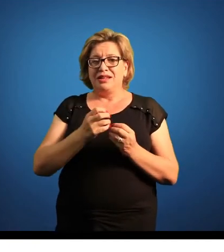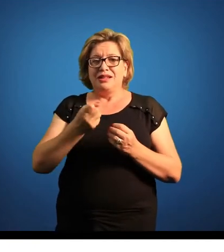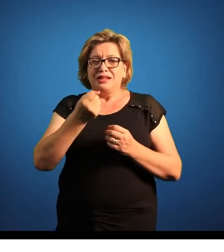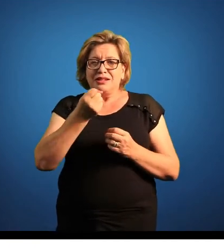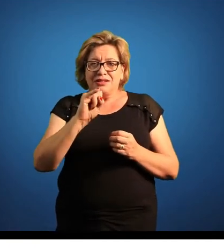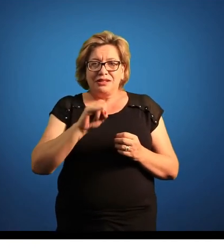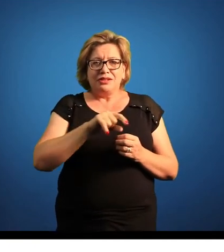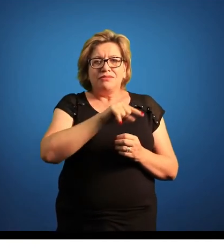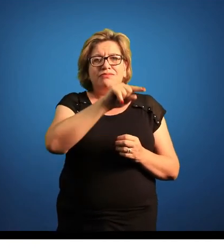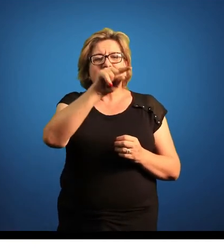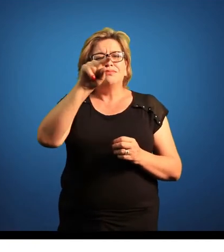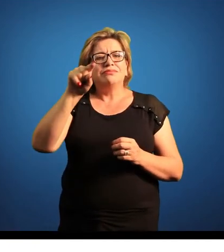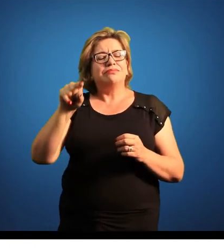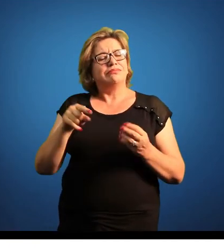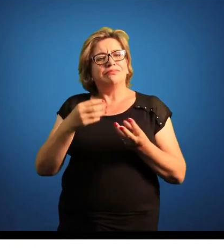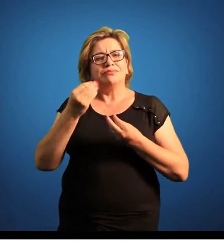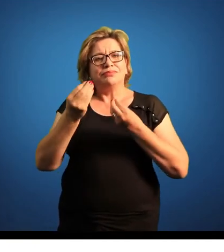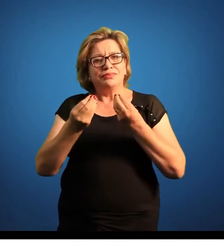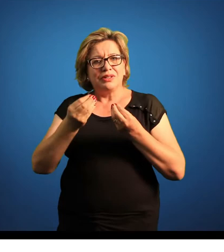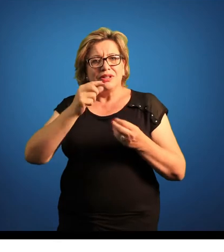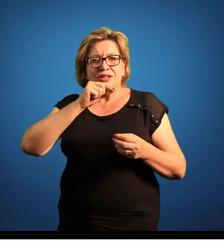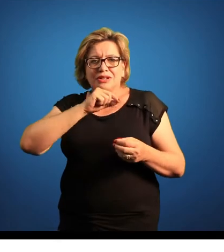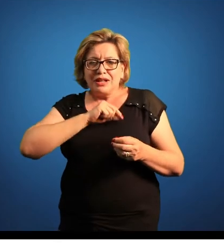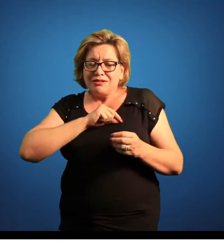Se você ouvir que